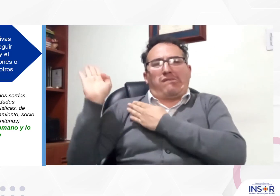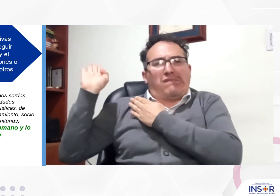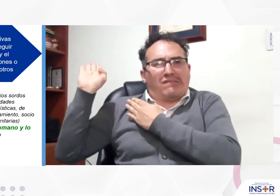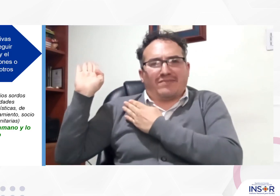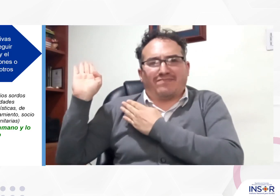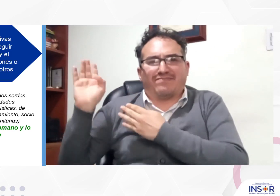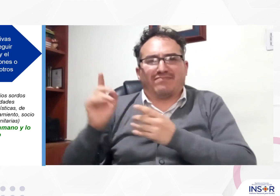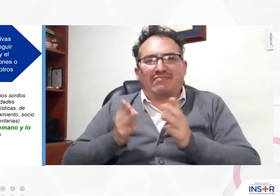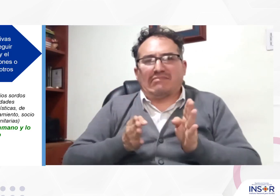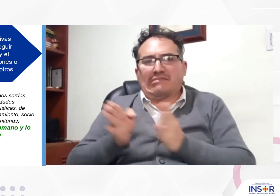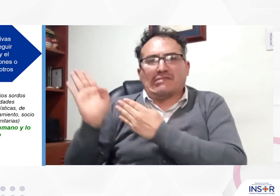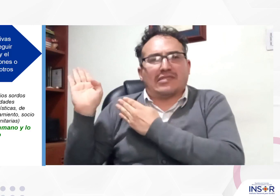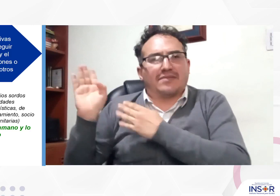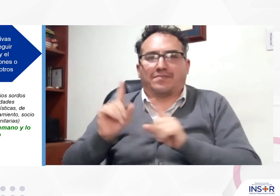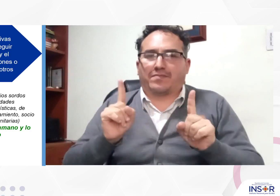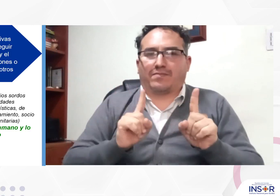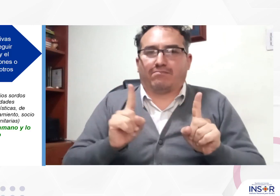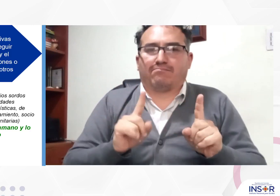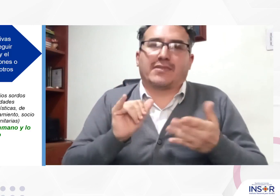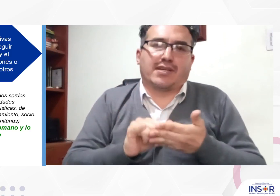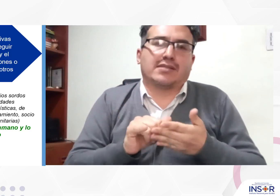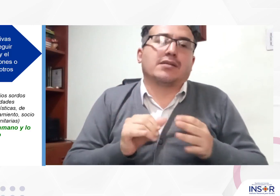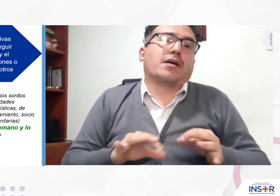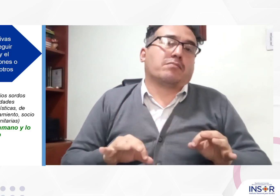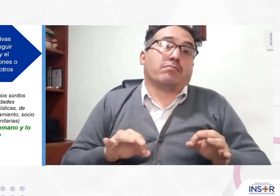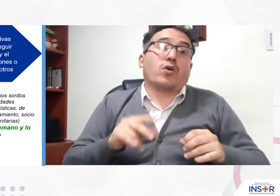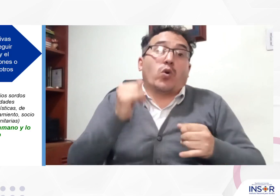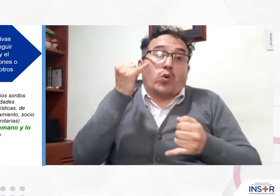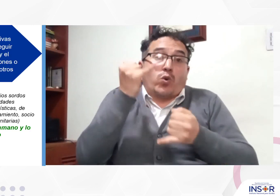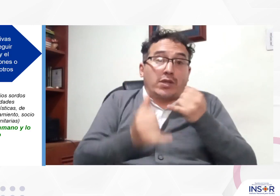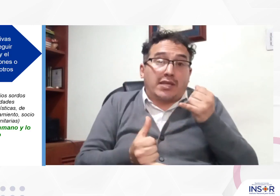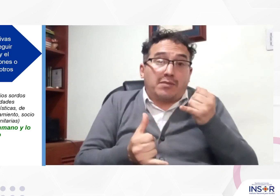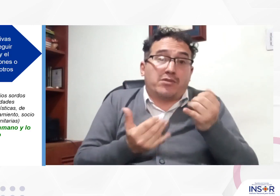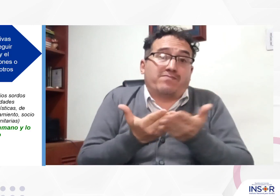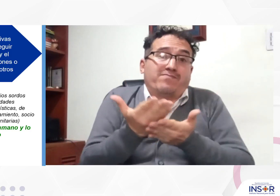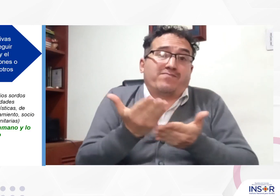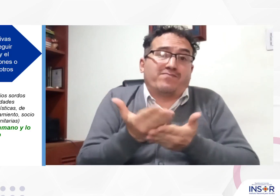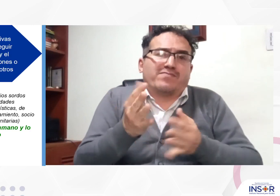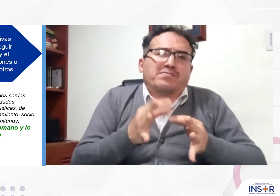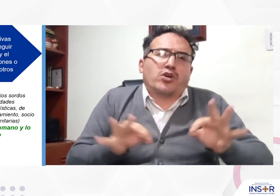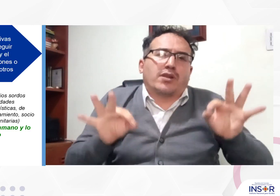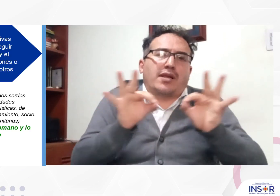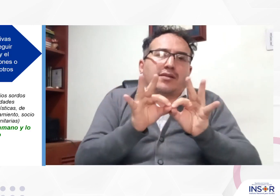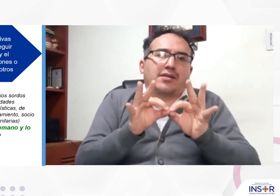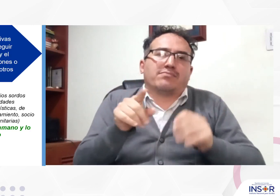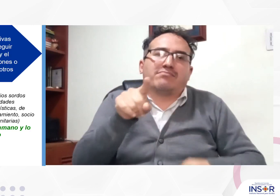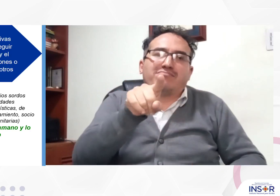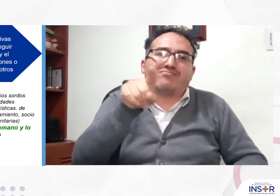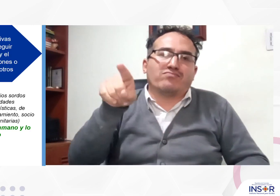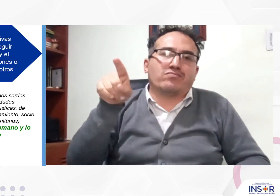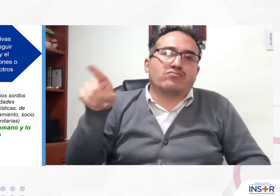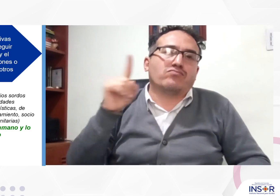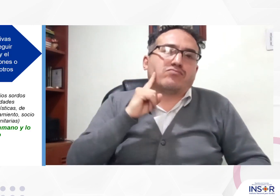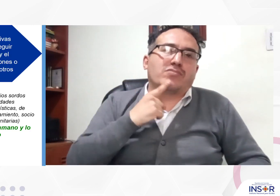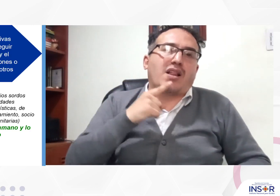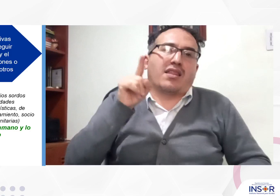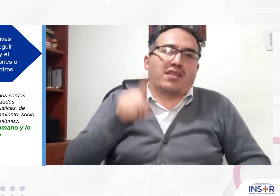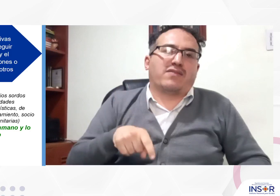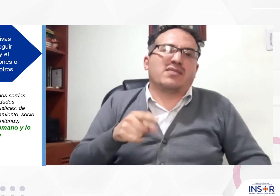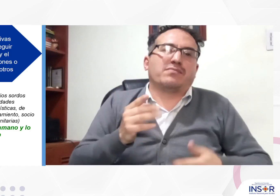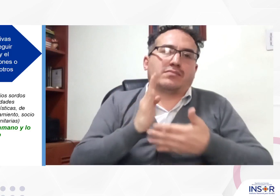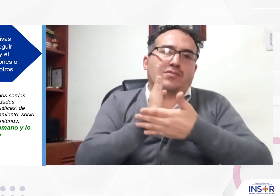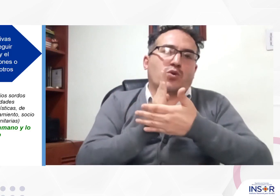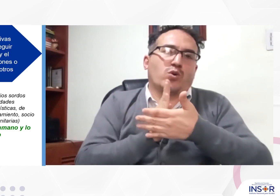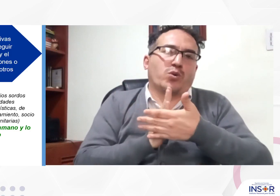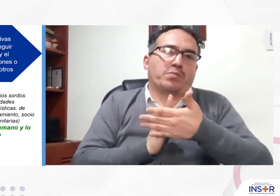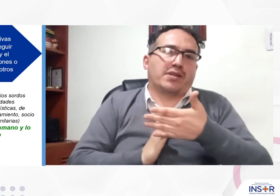también esas imágenes porque seguramente los discursos no van en línea sobre lo que propone la temática. Entonces ahí mi sugerencia importante es que